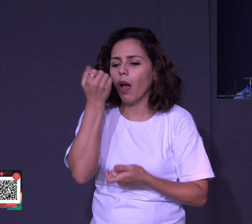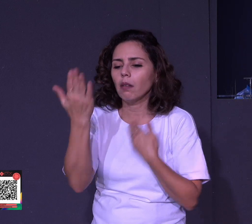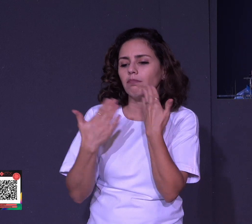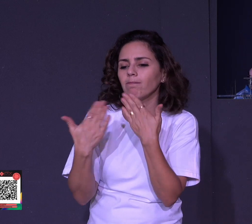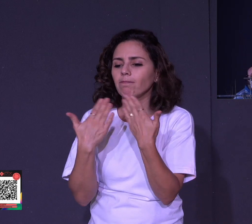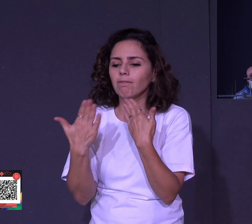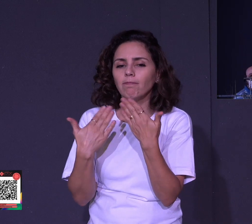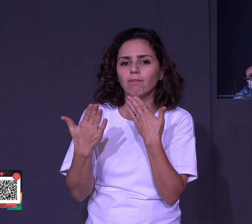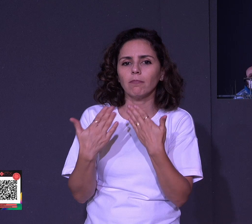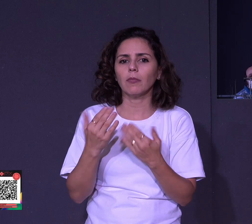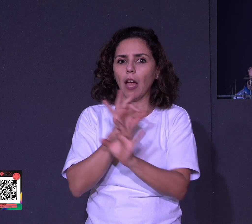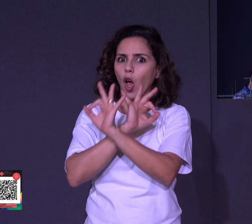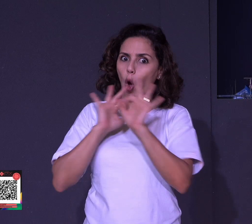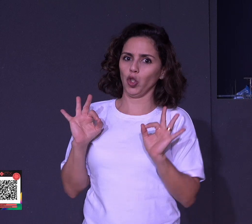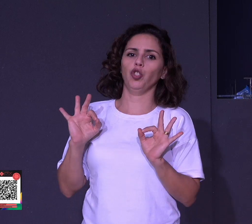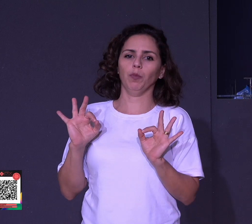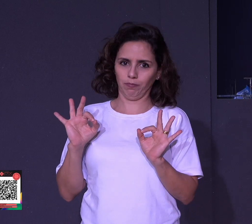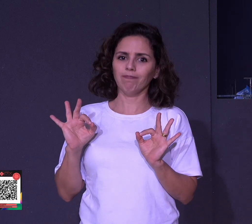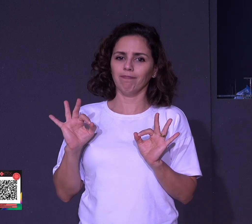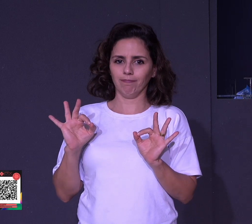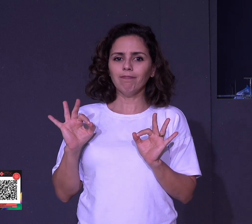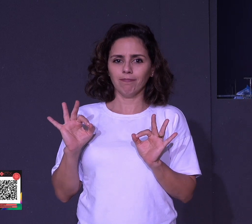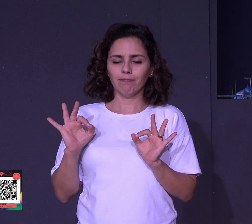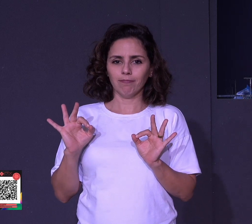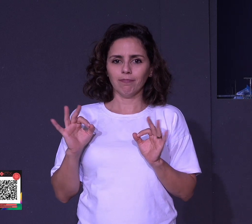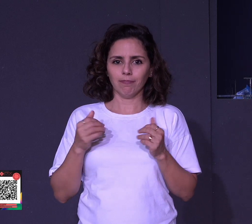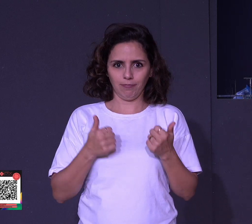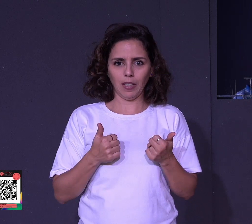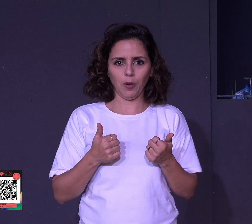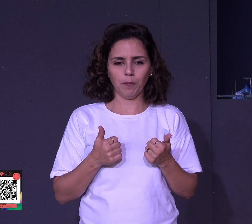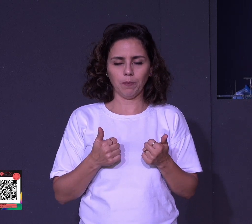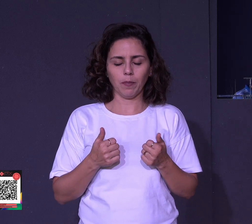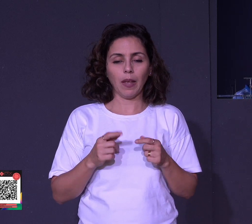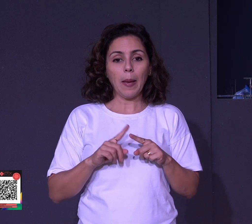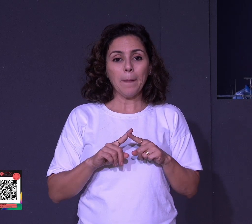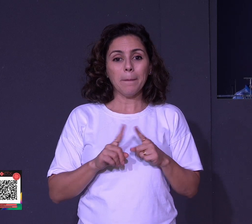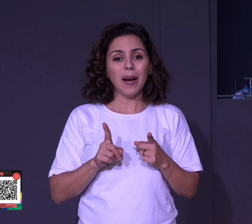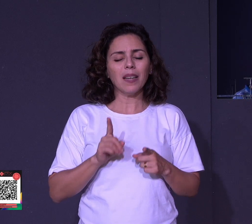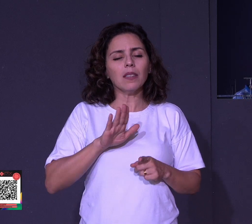seguinte: o pensamento chega e tudo isso se dá como? No monólogo interior.